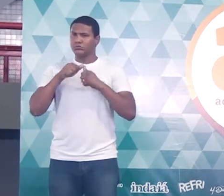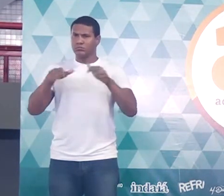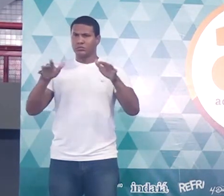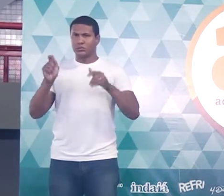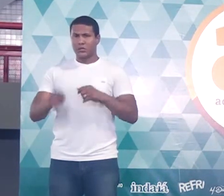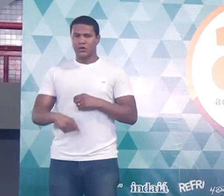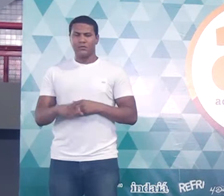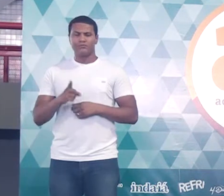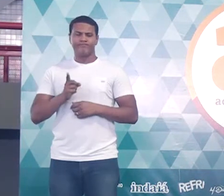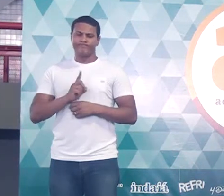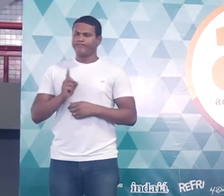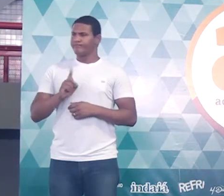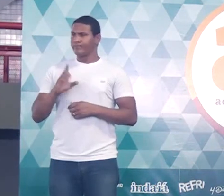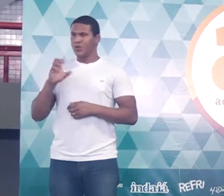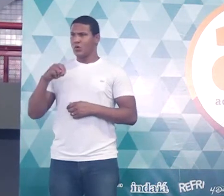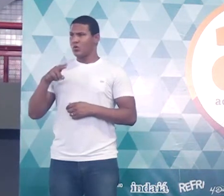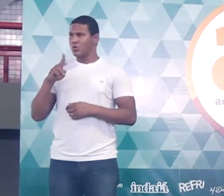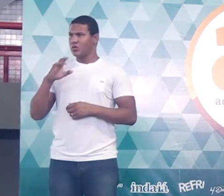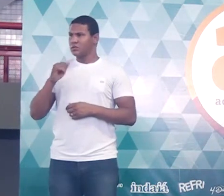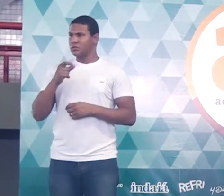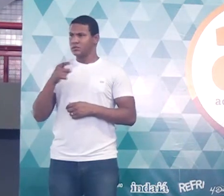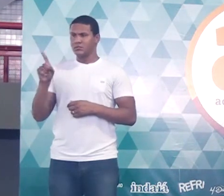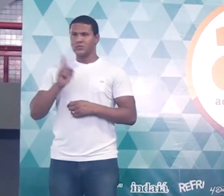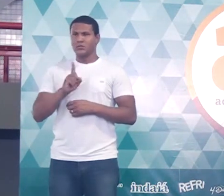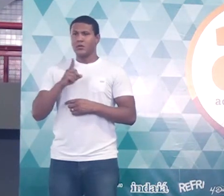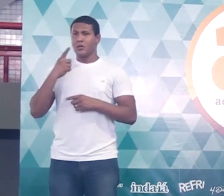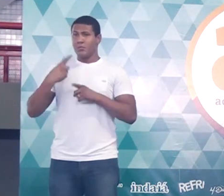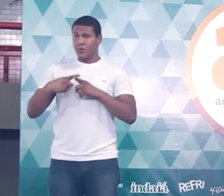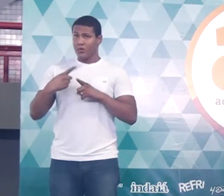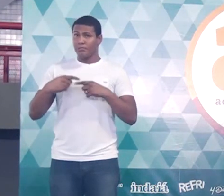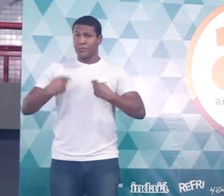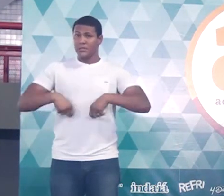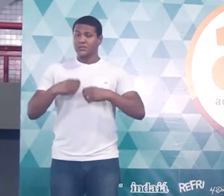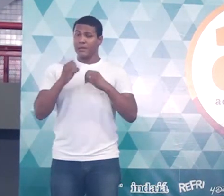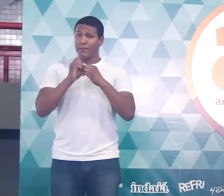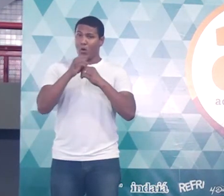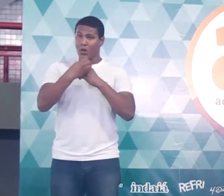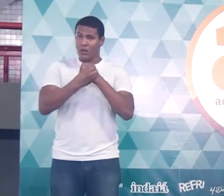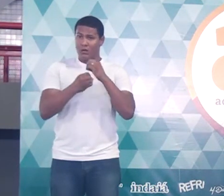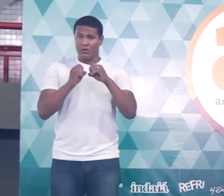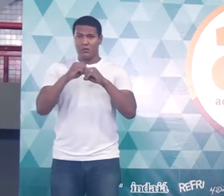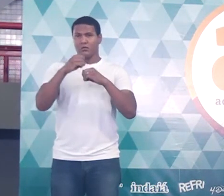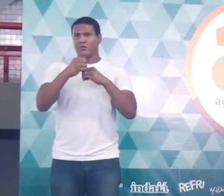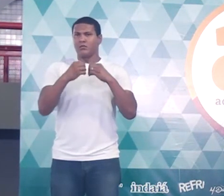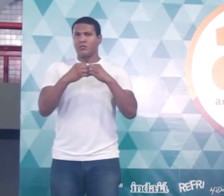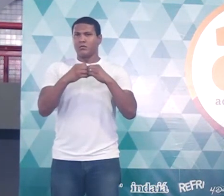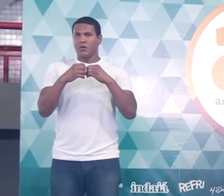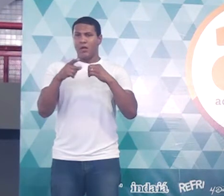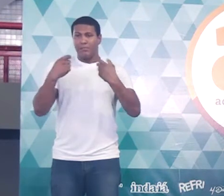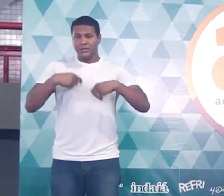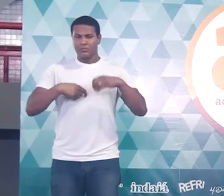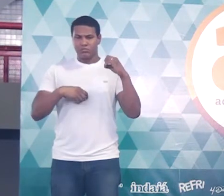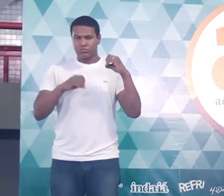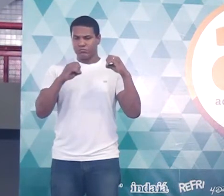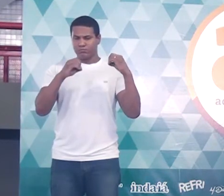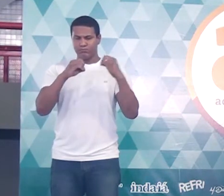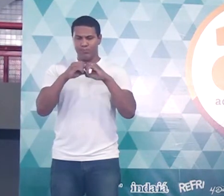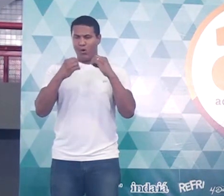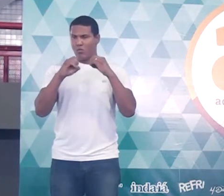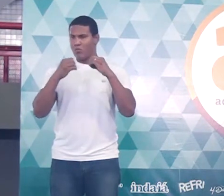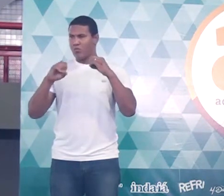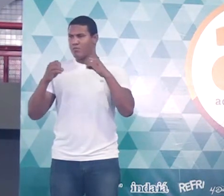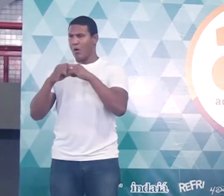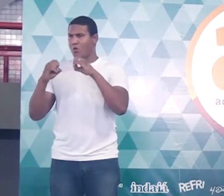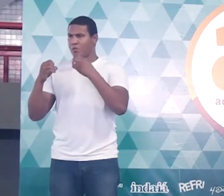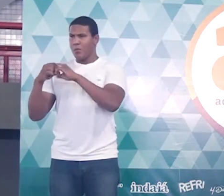a condução só pode acontecer de molécula em molécula. Então, tem que ter molécula para essa transferência. Pode